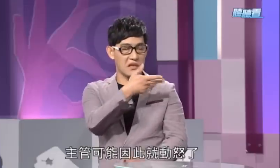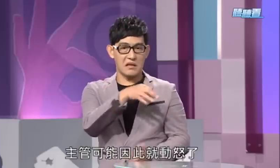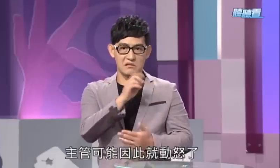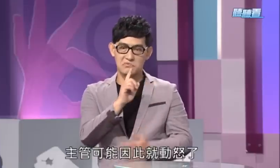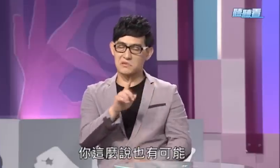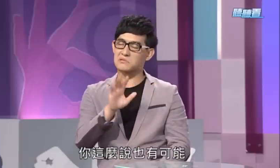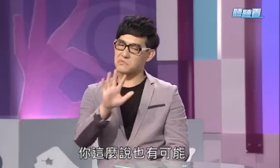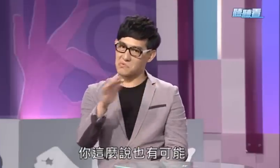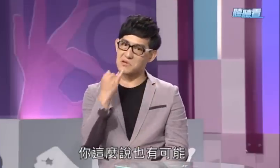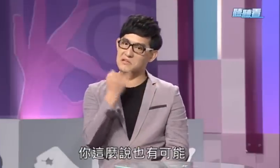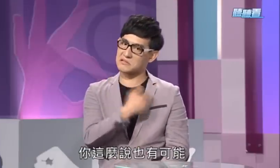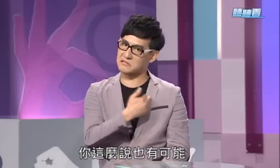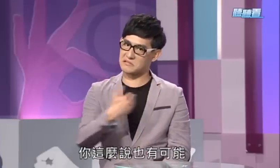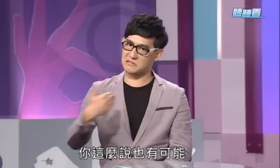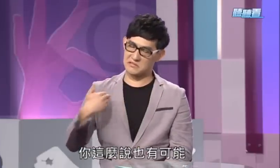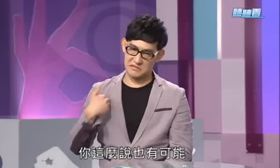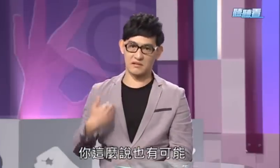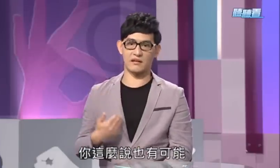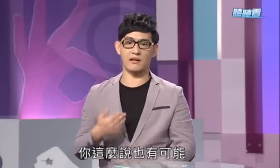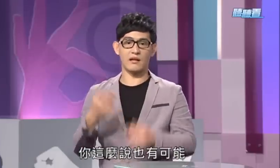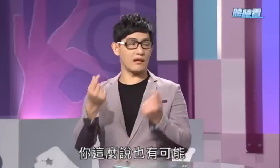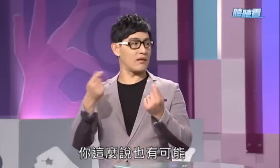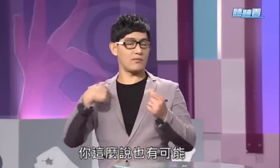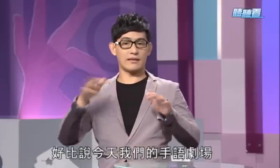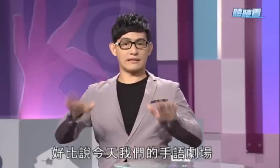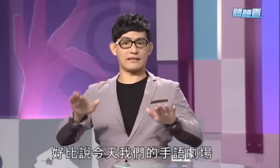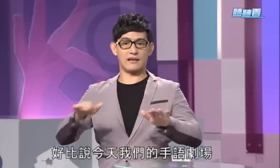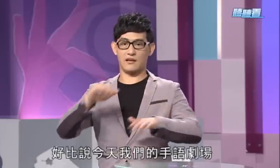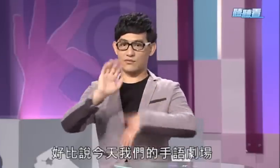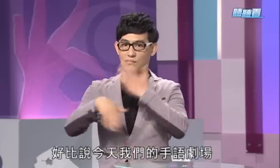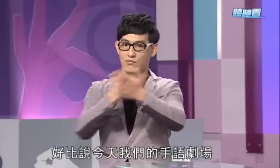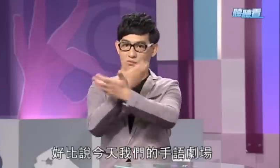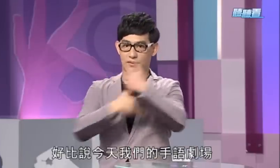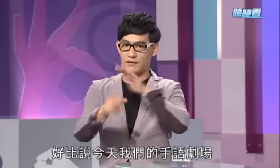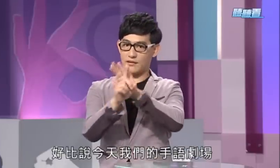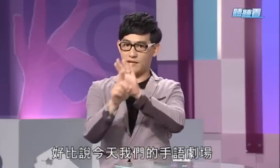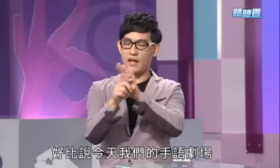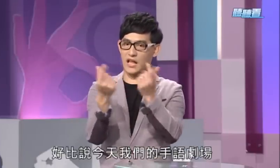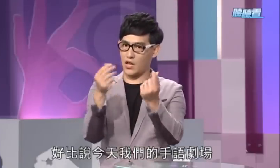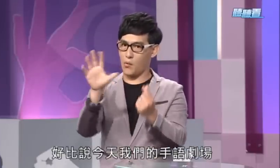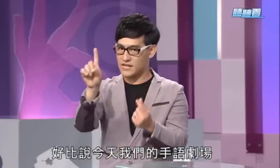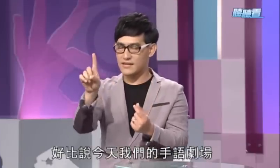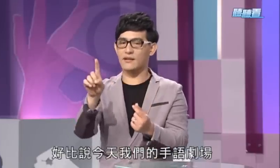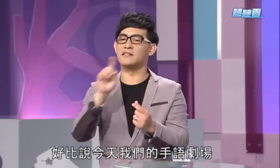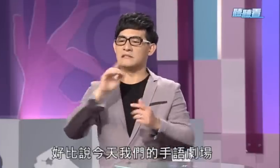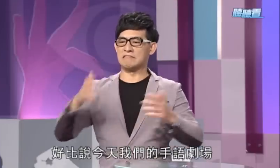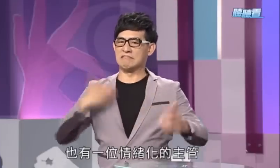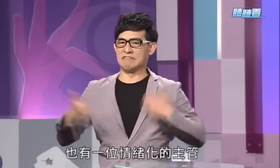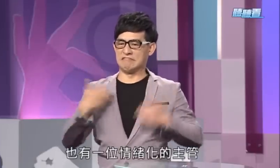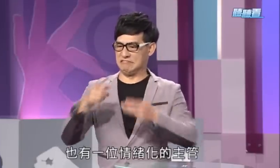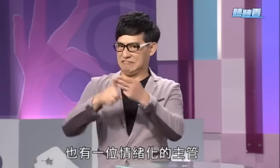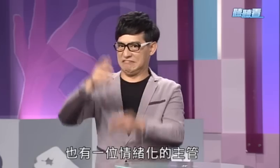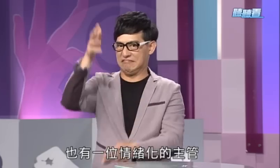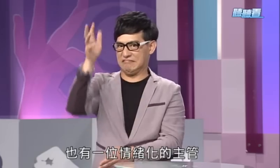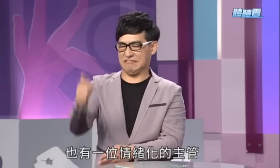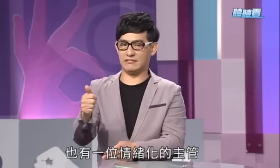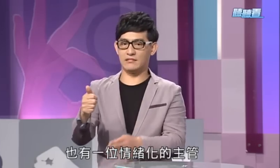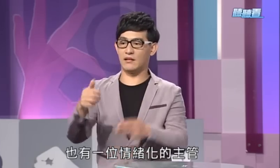了。 嗯，你这么说也有可能。嗯，好比说啊，今天我们的手语剧场呢，也有一位情绪化的主